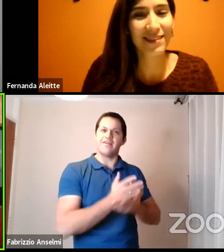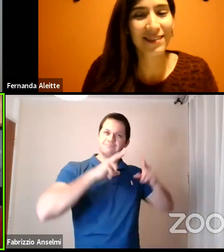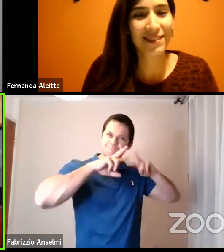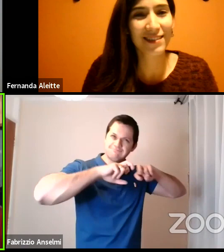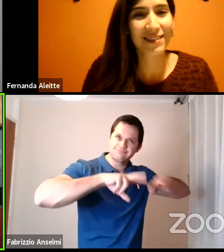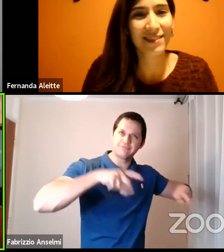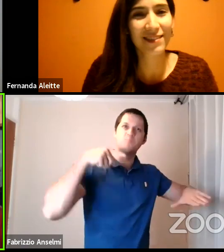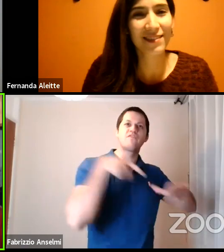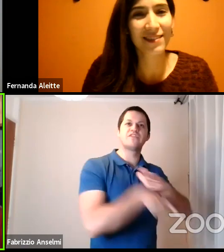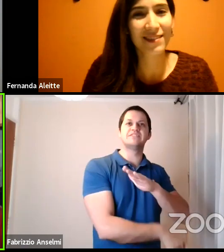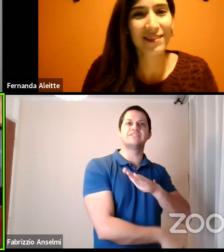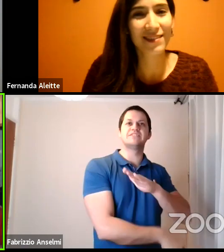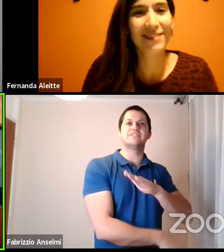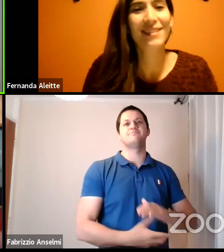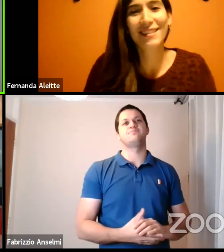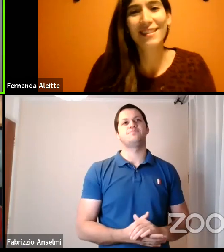profundizar.